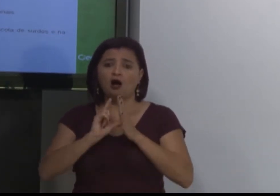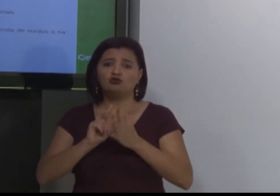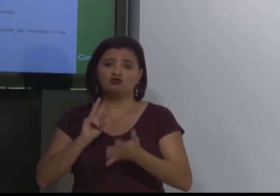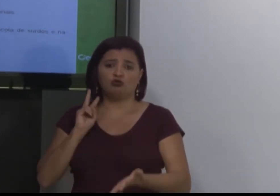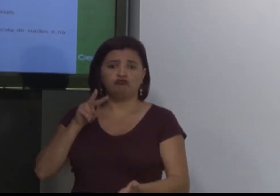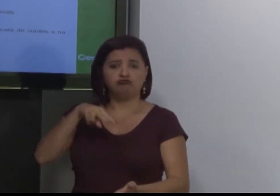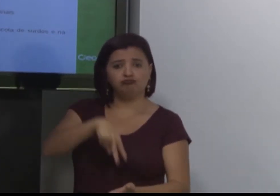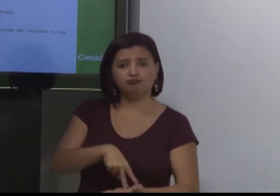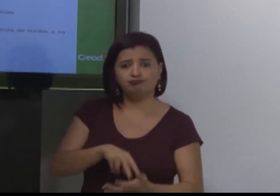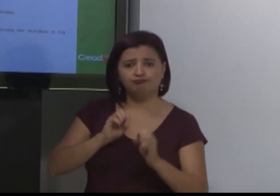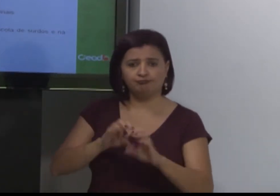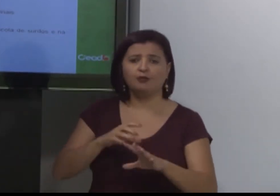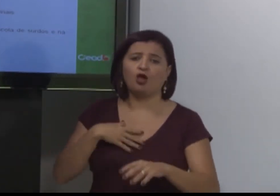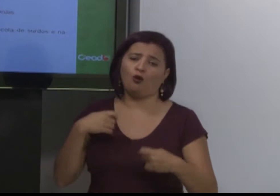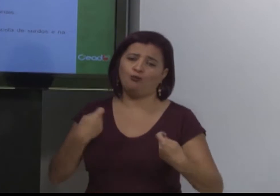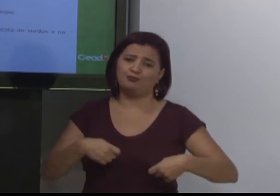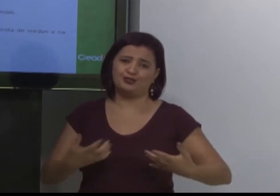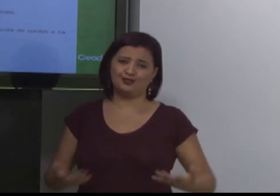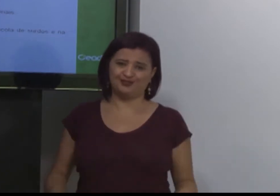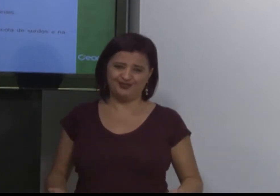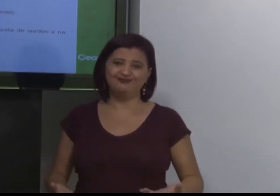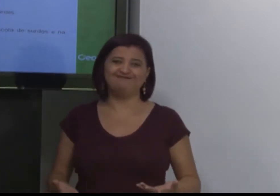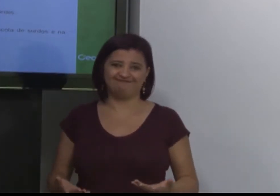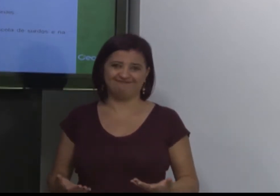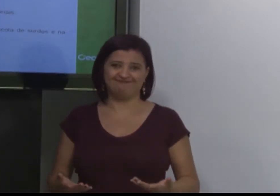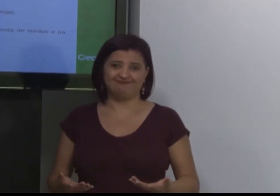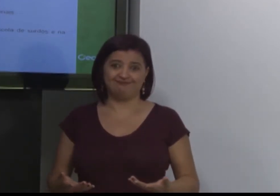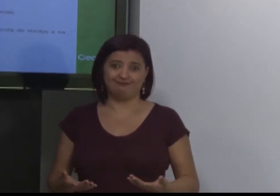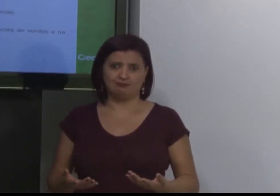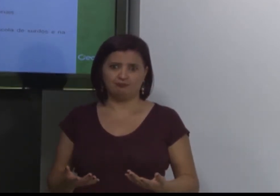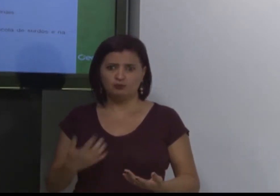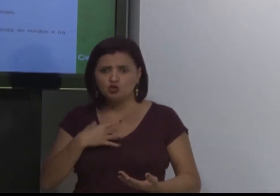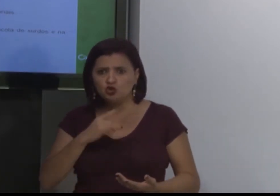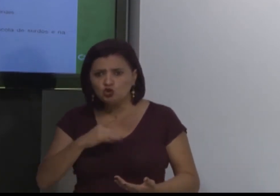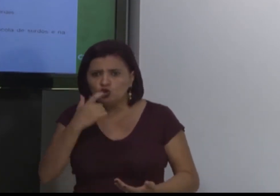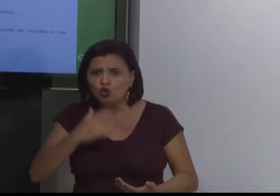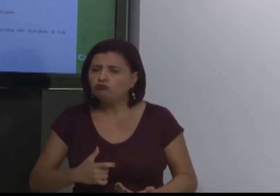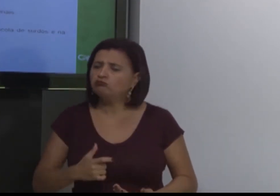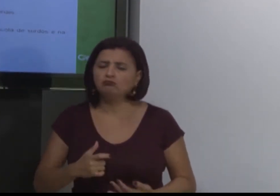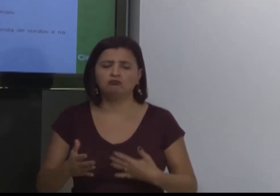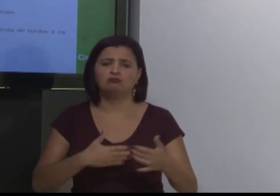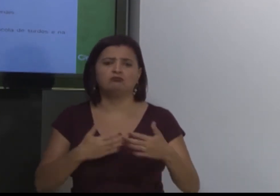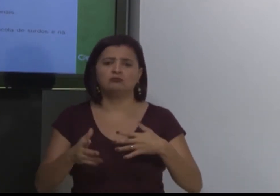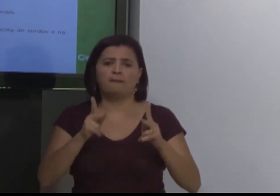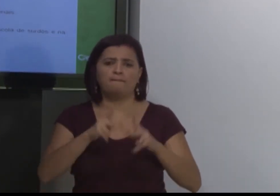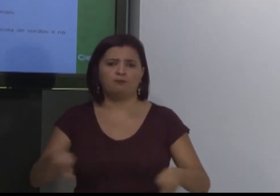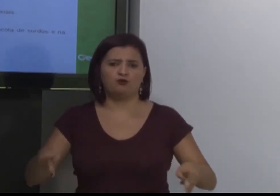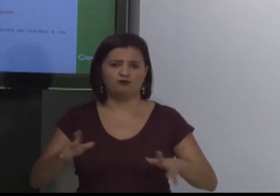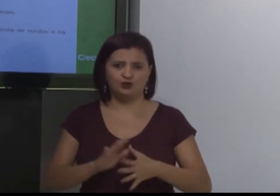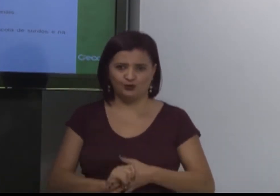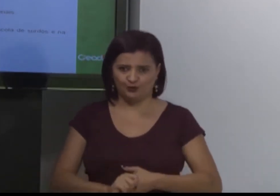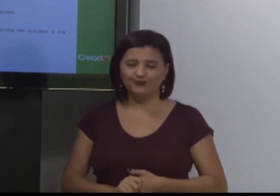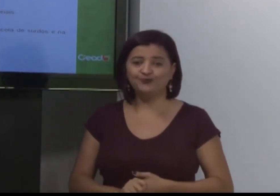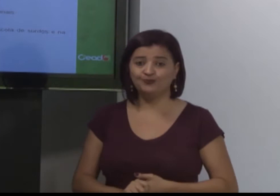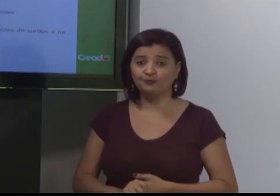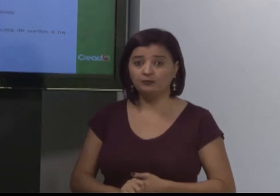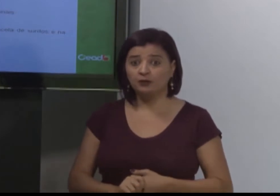antes do processo de ensino. Mas somente comigo? Não, com todos os professores.